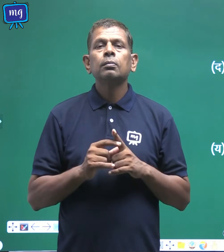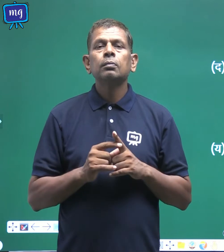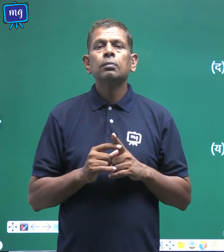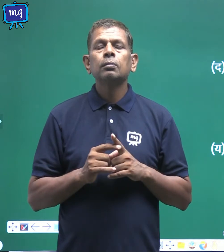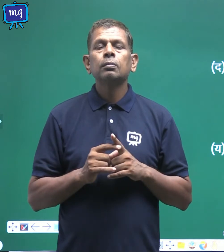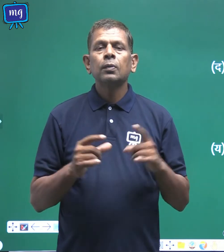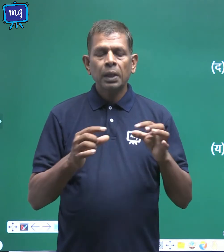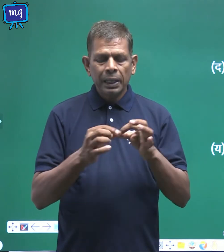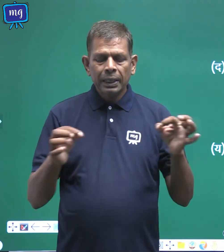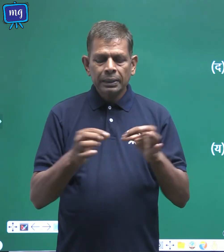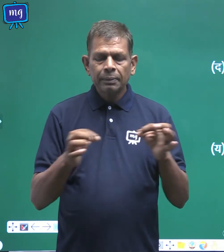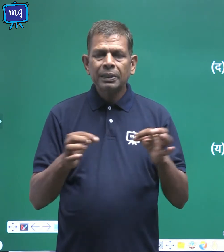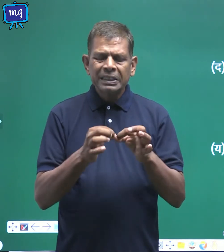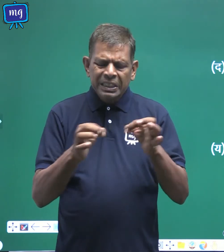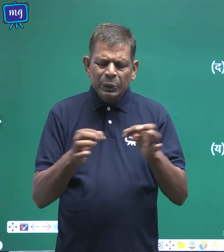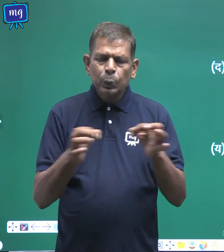रेशम तंतु